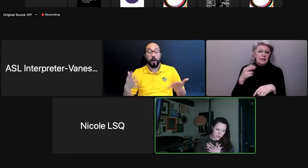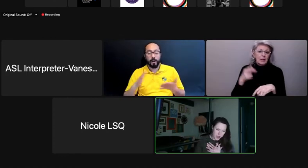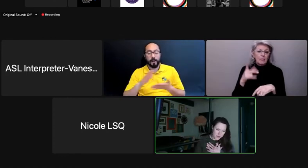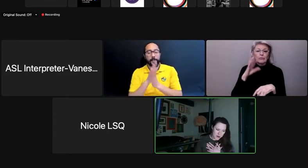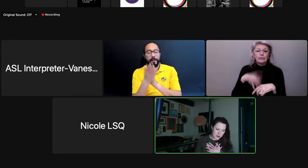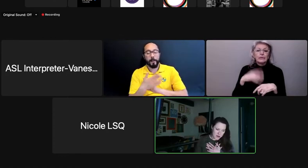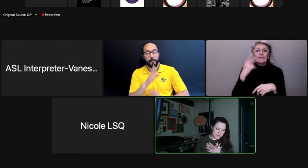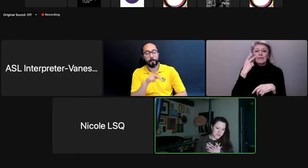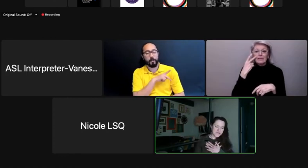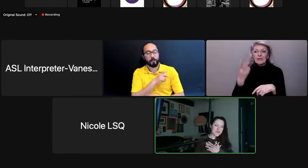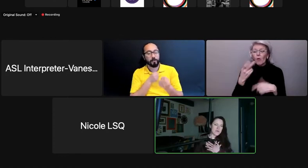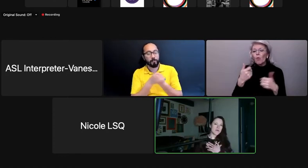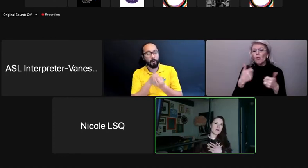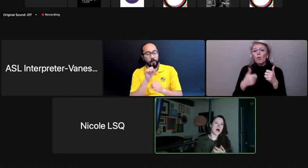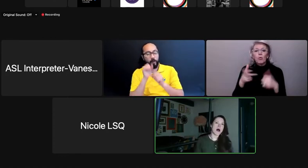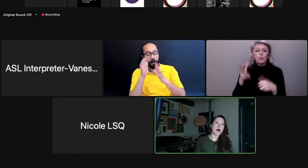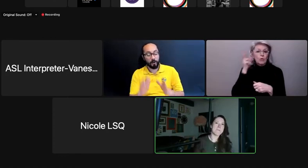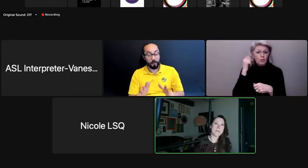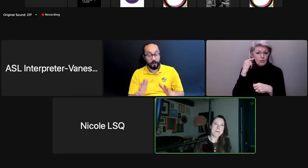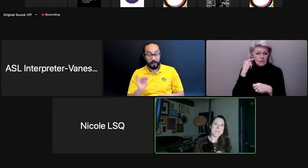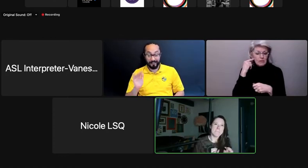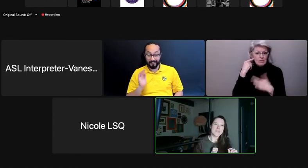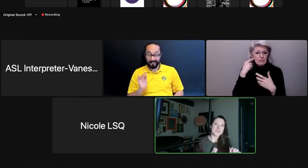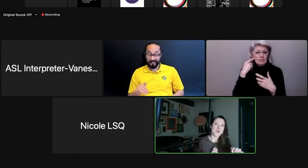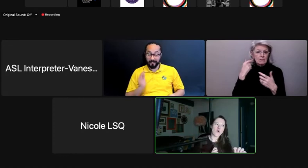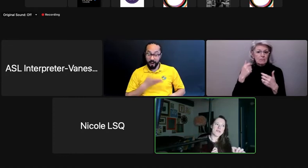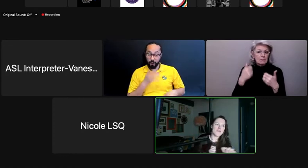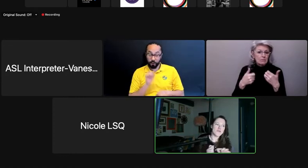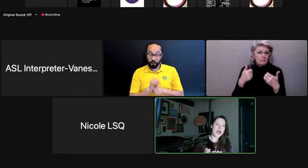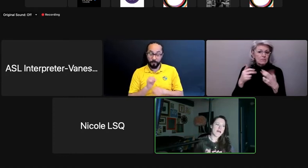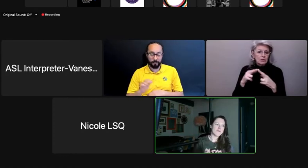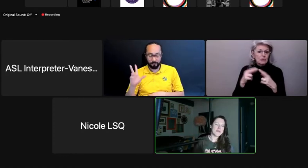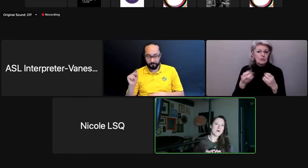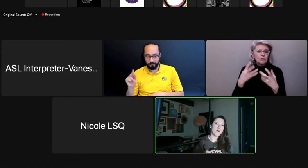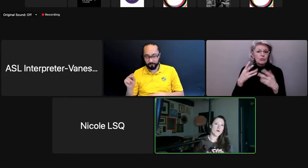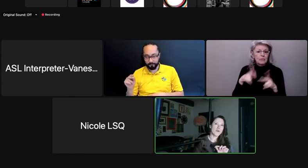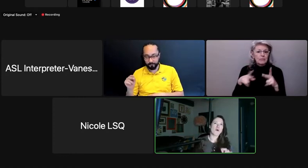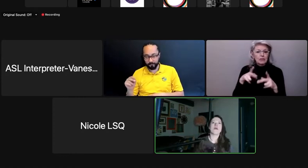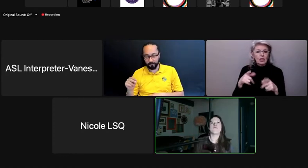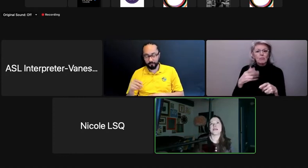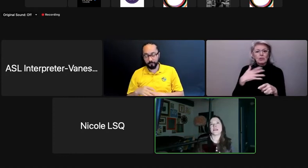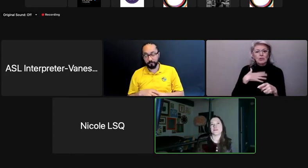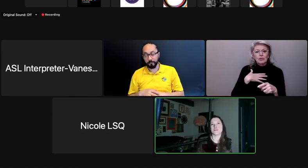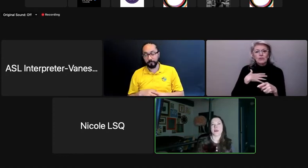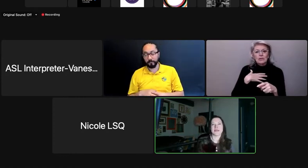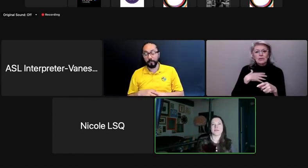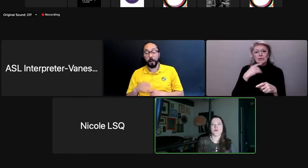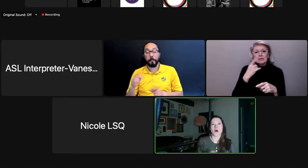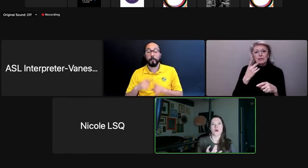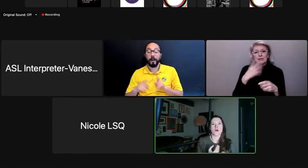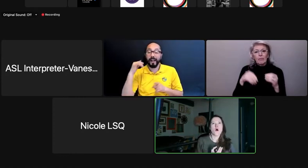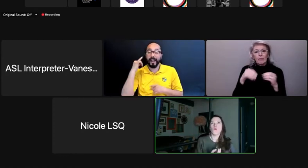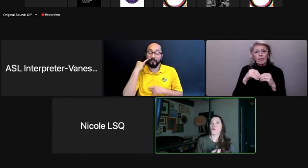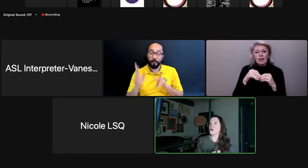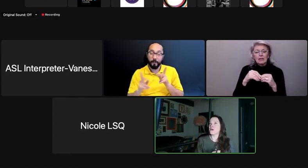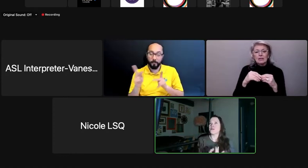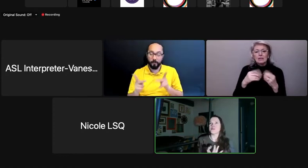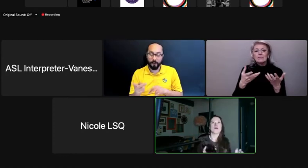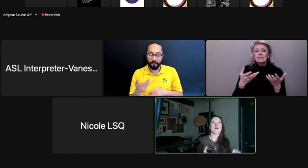vision au niveau de Louis et ce que j'aimerais ajouter c'est que